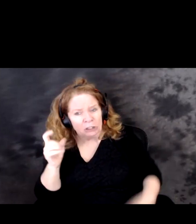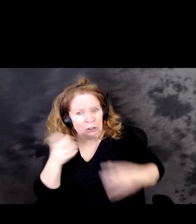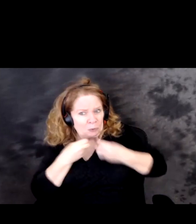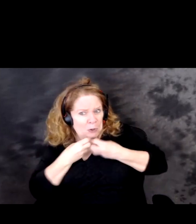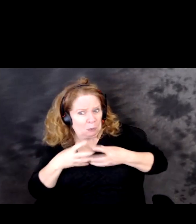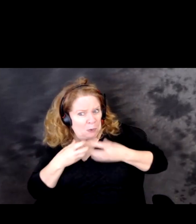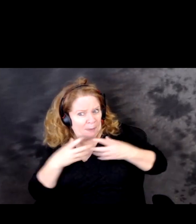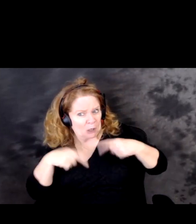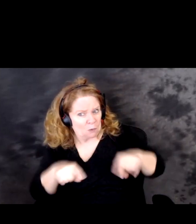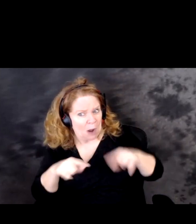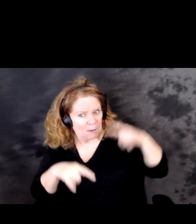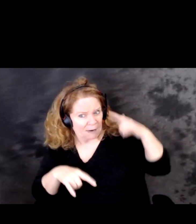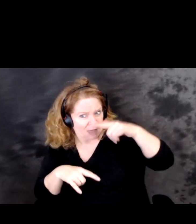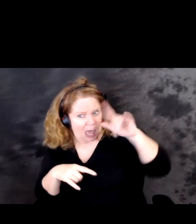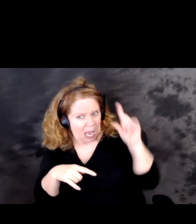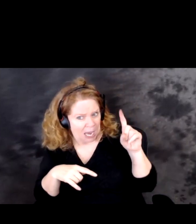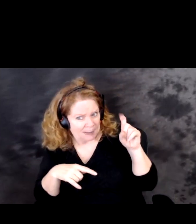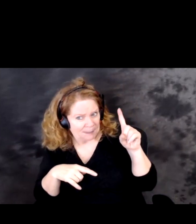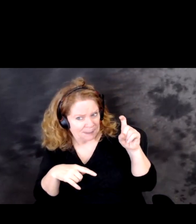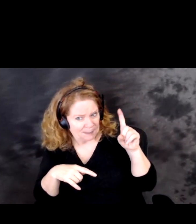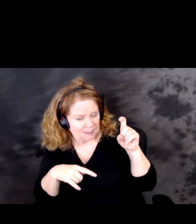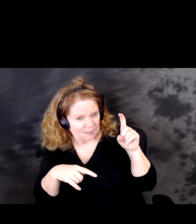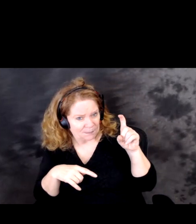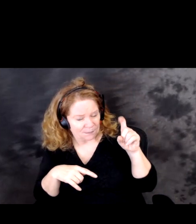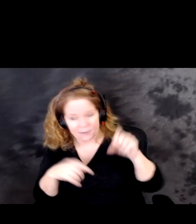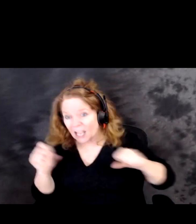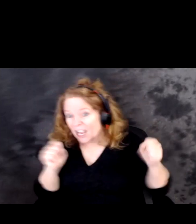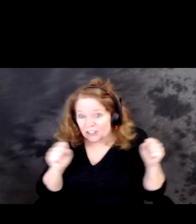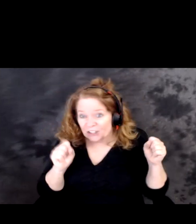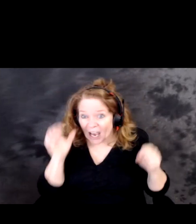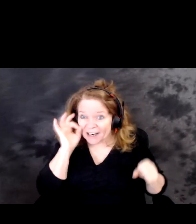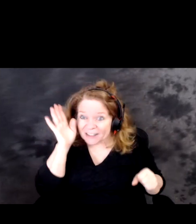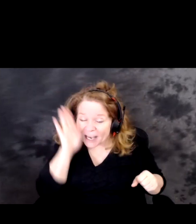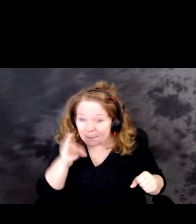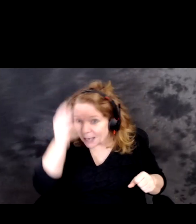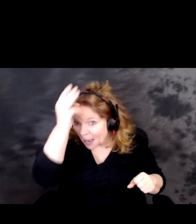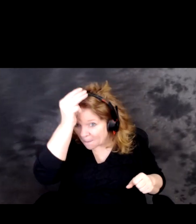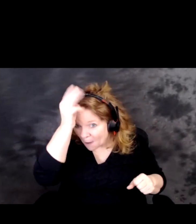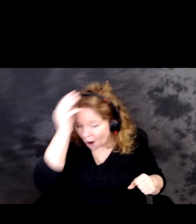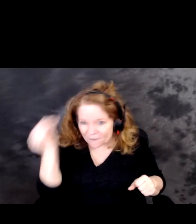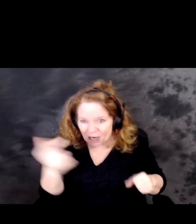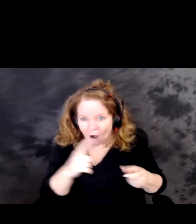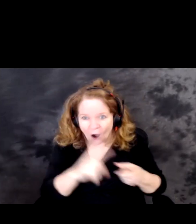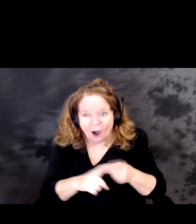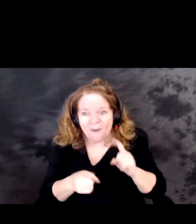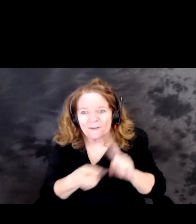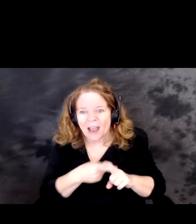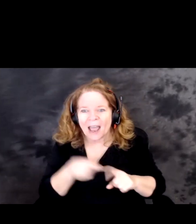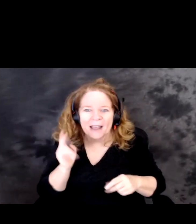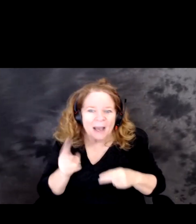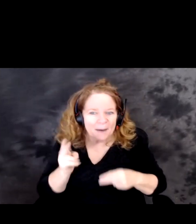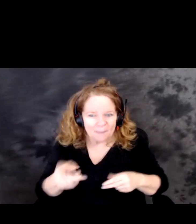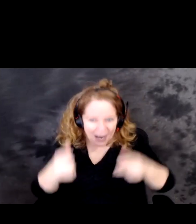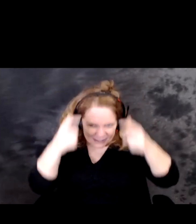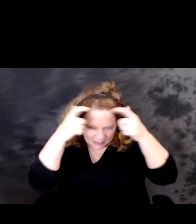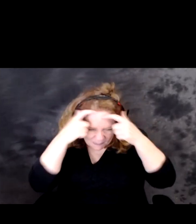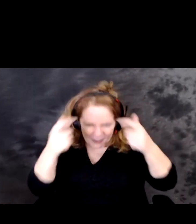Y decía la rana, deberíamos de decir River al volar a través del cielo.